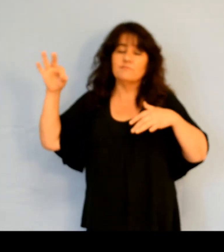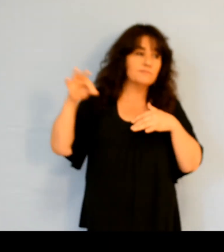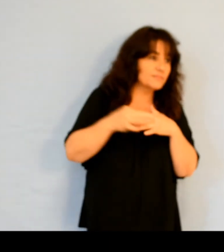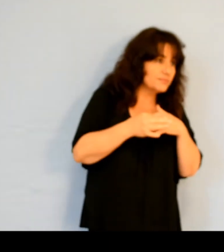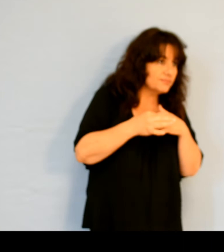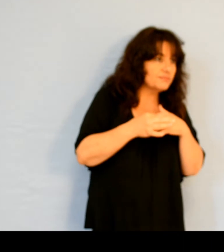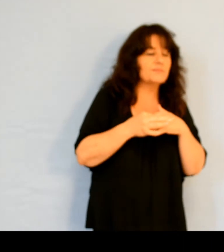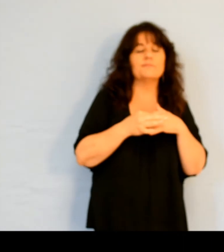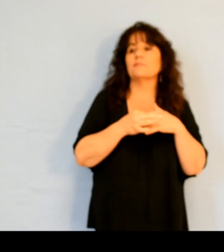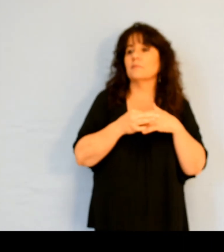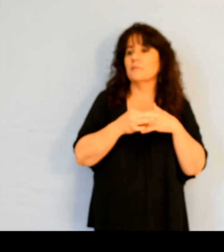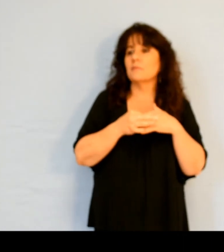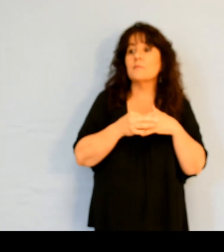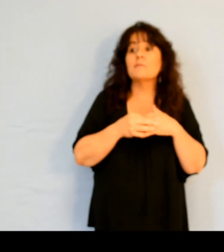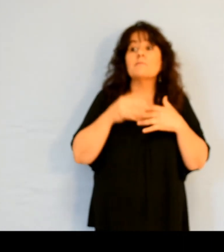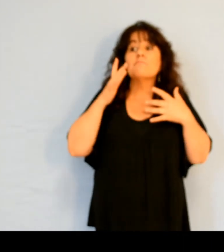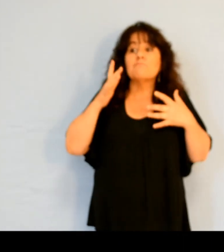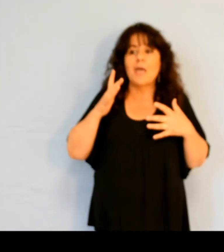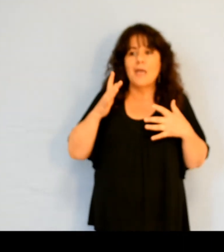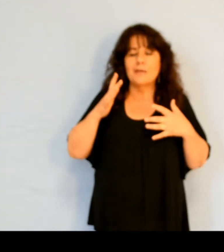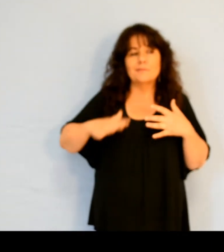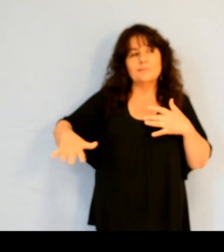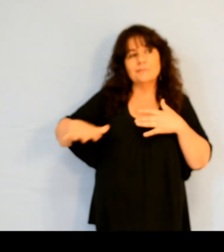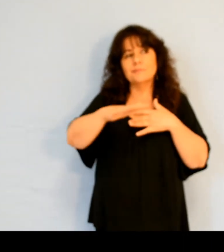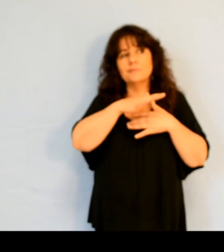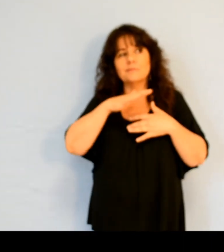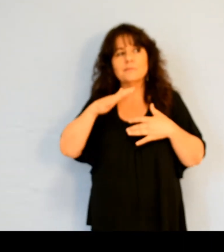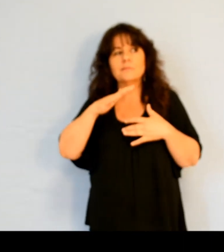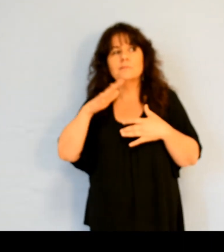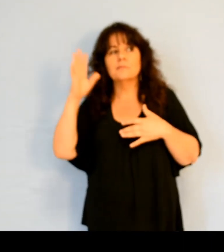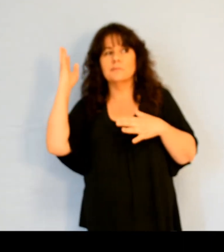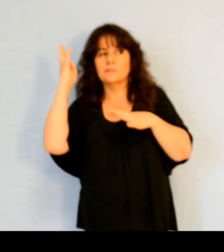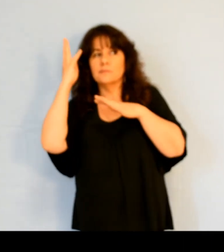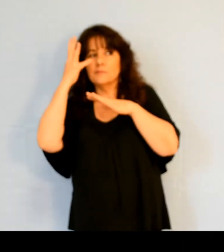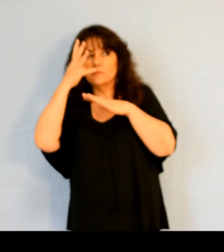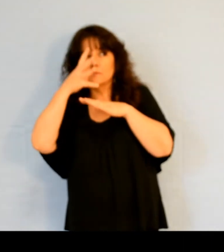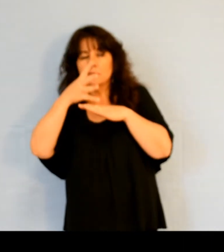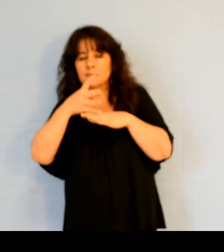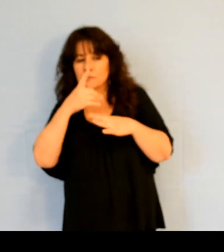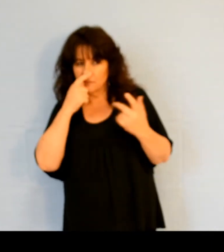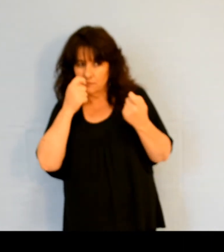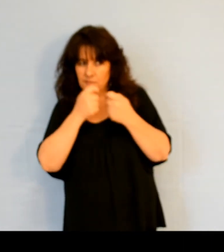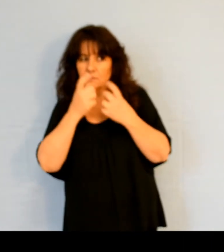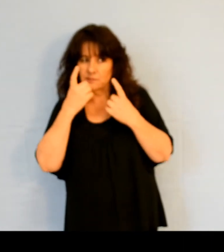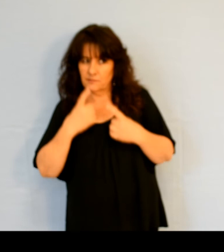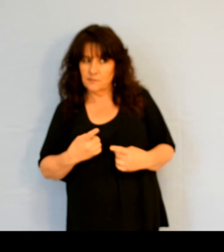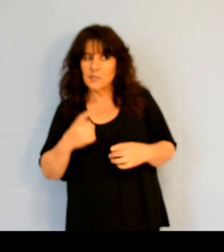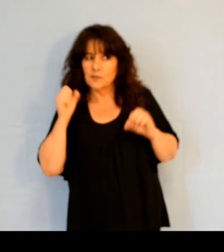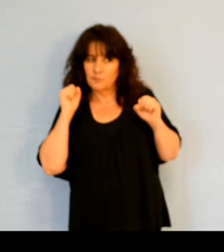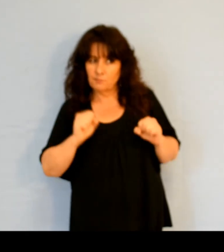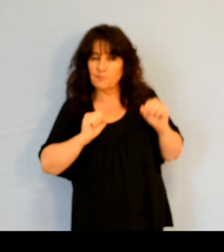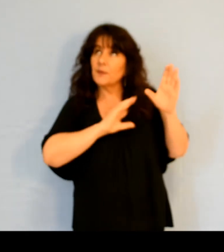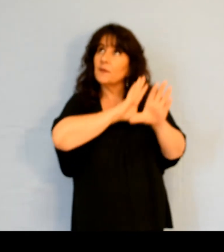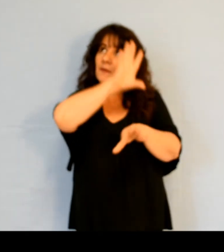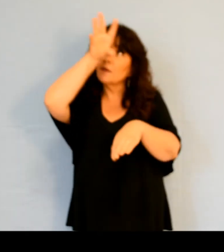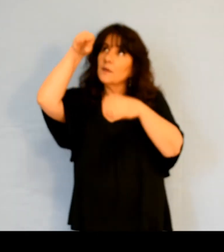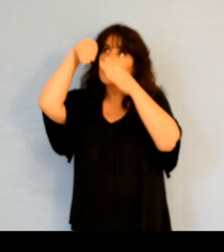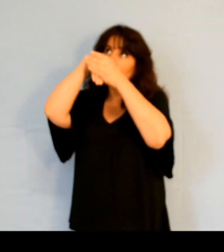Mais ceux qui ont été jugés dignes d'avoir part au monde à venir et à la résurrection d'entre